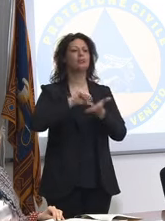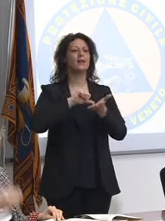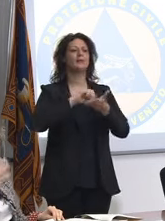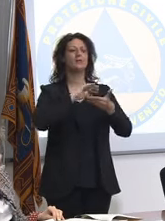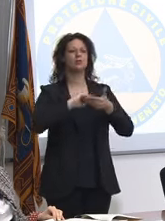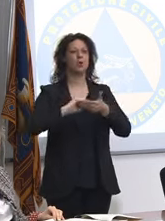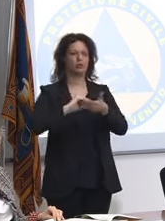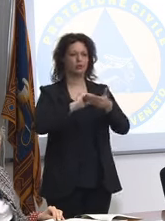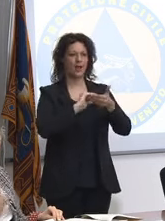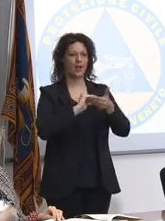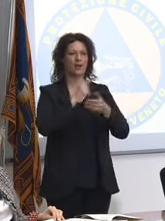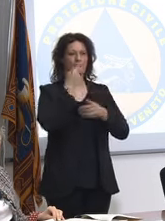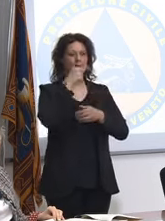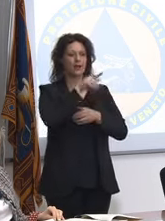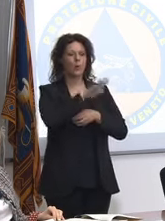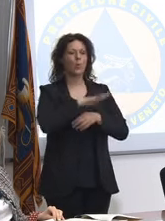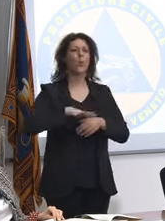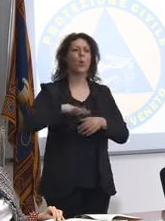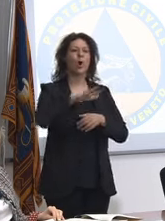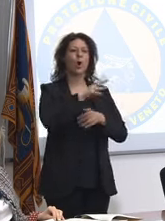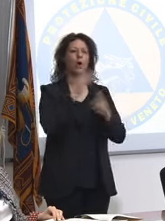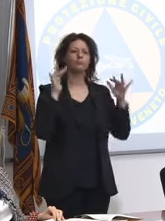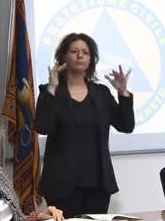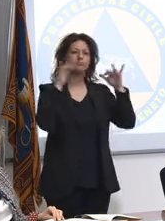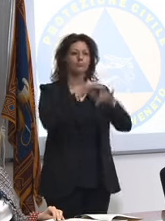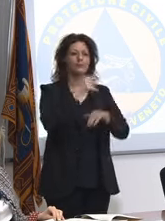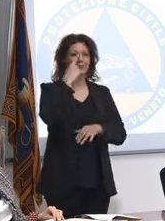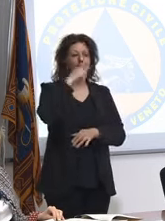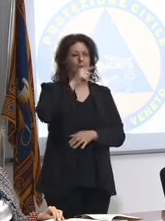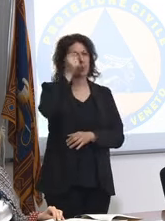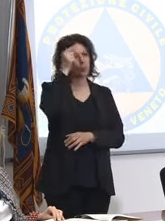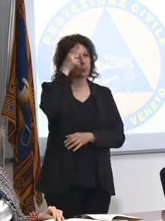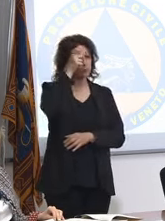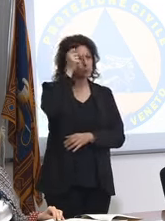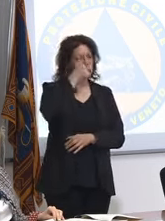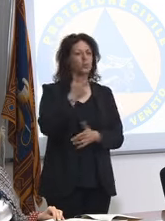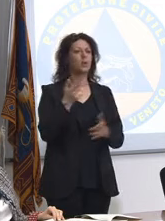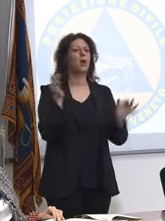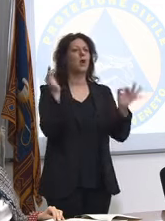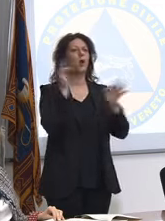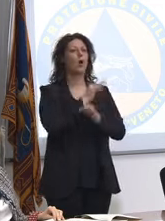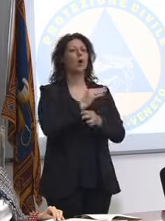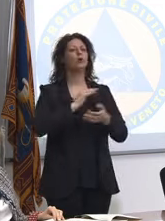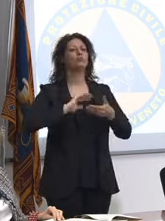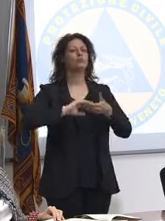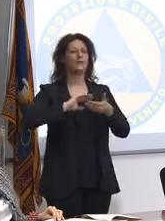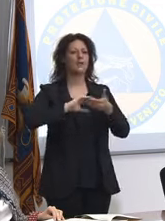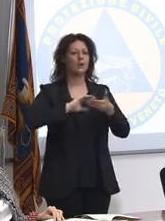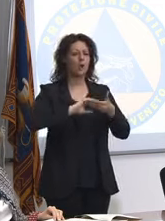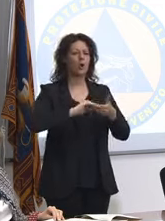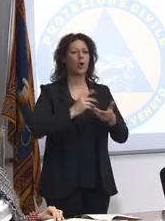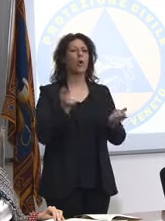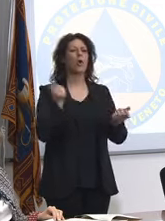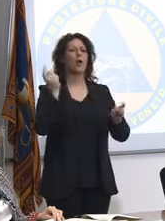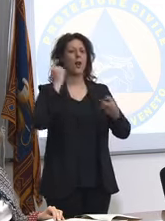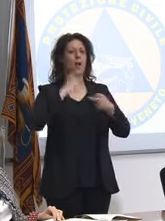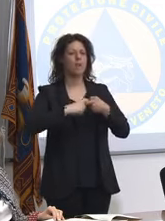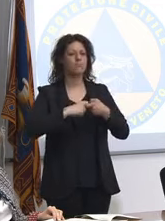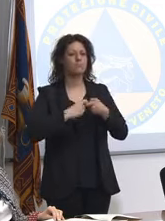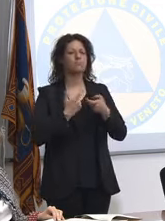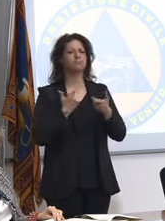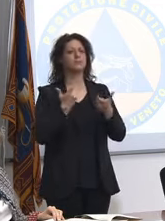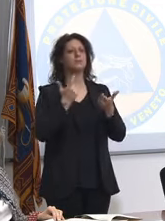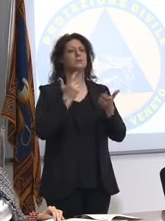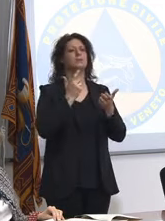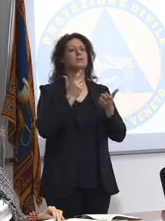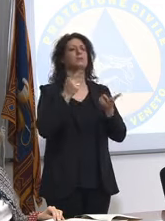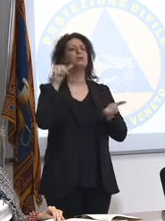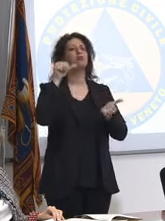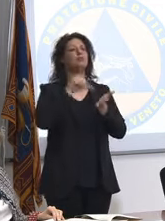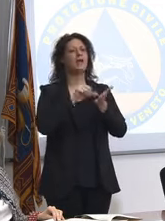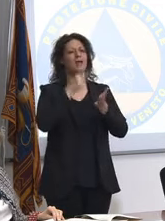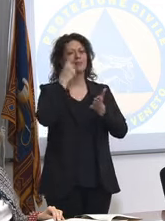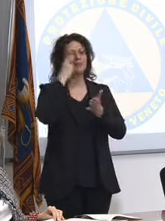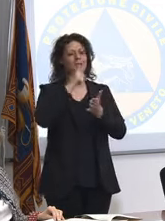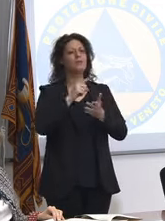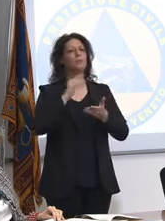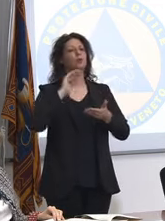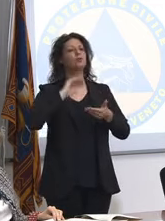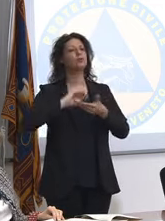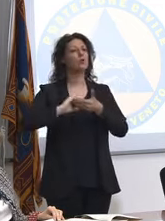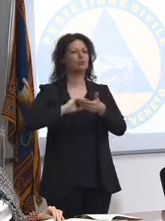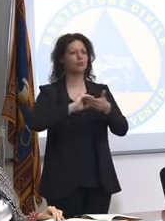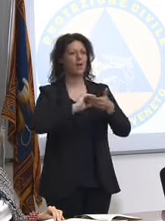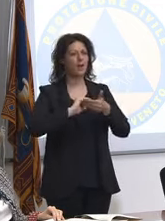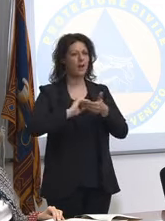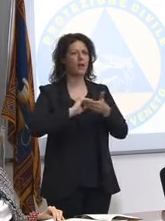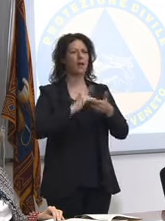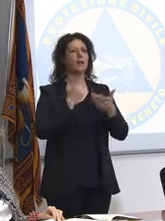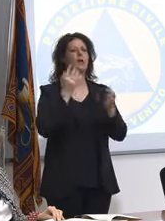associazioni culturali, centri sociali, come vi ho detto, circoli ricreativi, club, centri di aggregazione sociale,